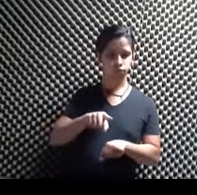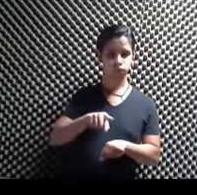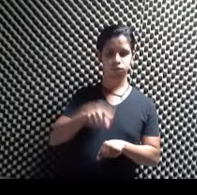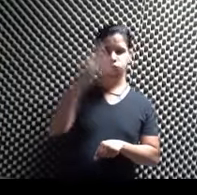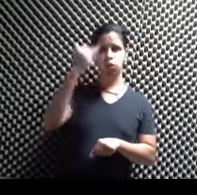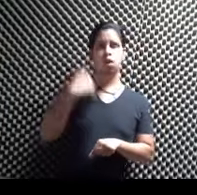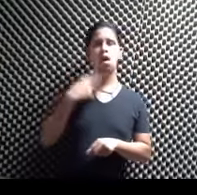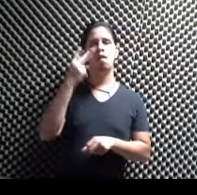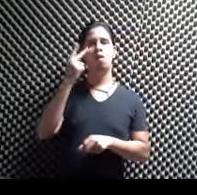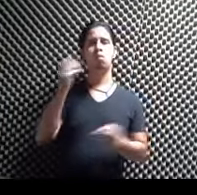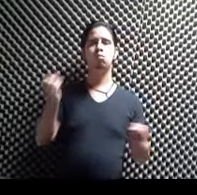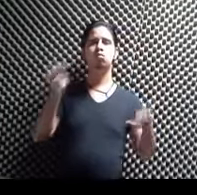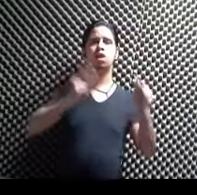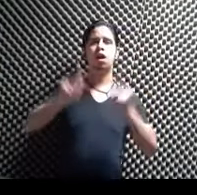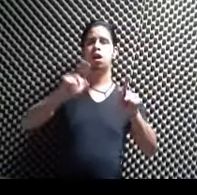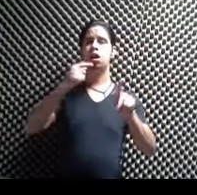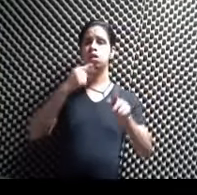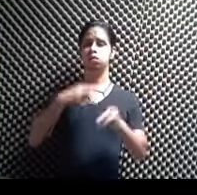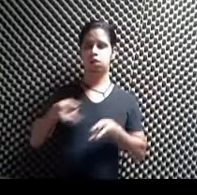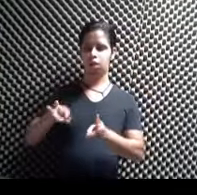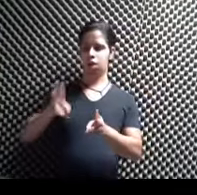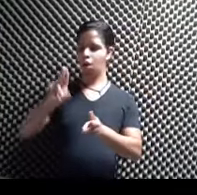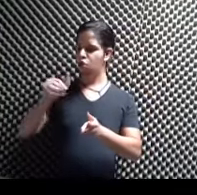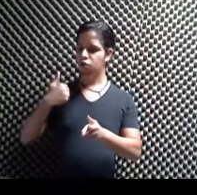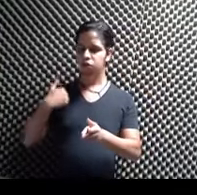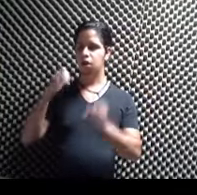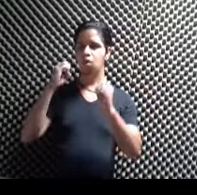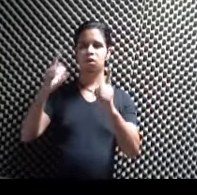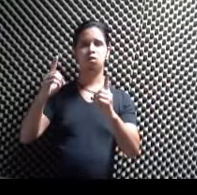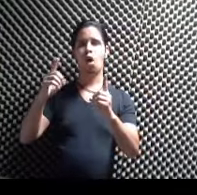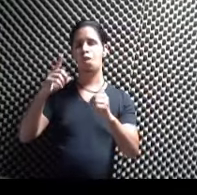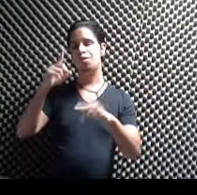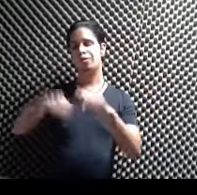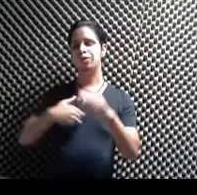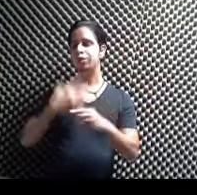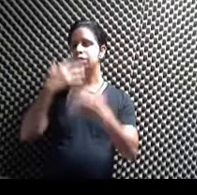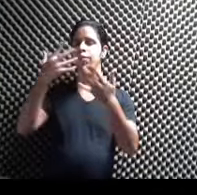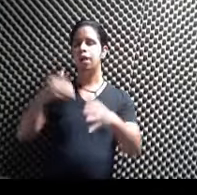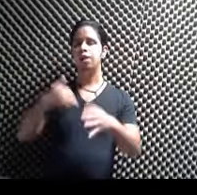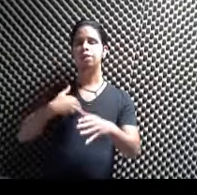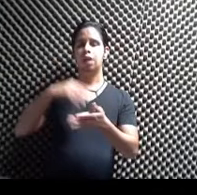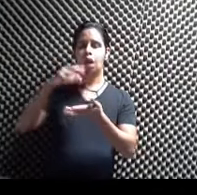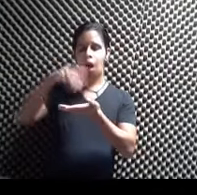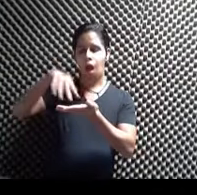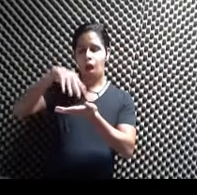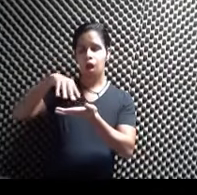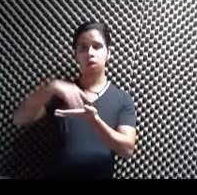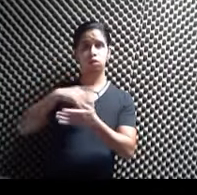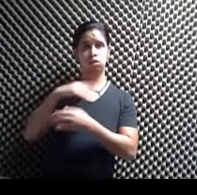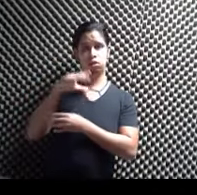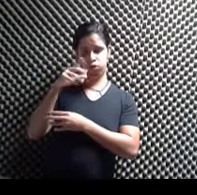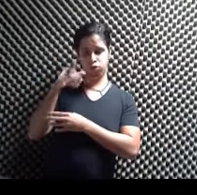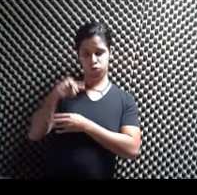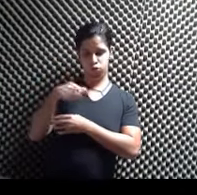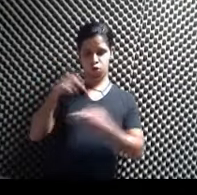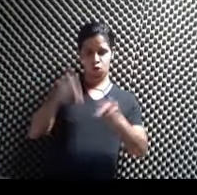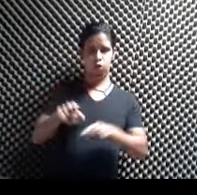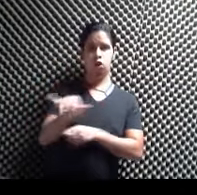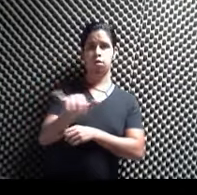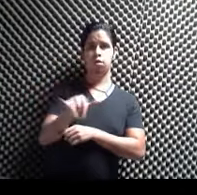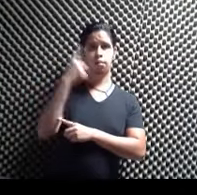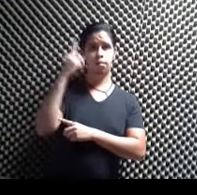veo muchas personas en la calle que no tienen educación, nunca terminaron sus estudios. Uh-huh. Y digo, aquí sí hay algo similar. Lo que pasa es que quizás no es